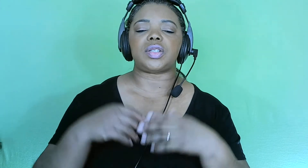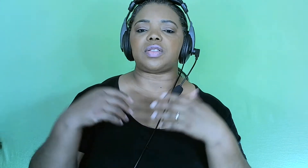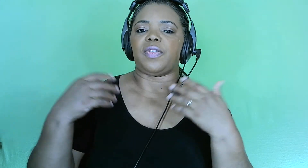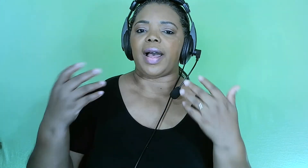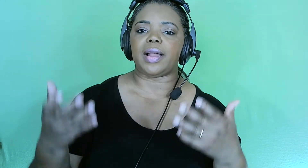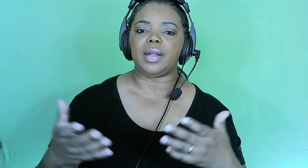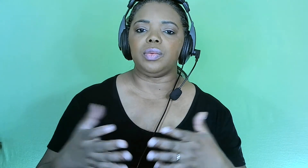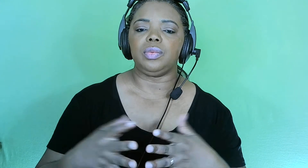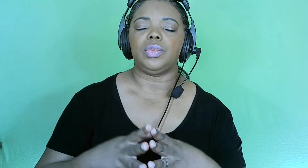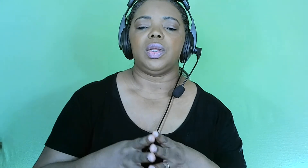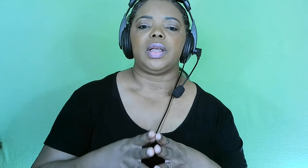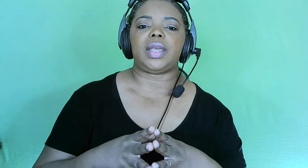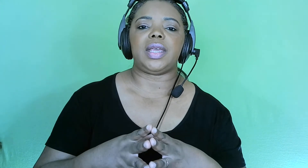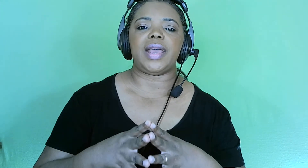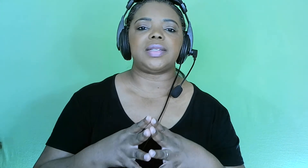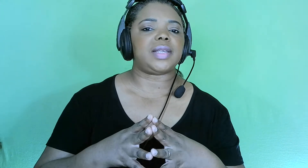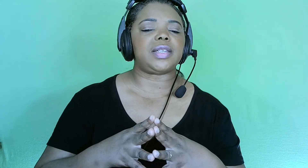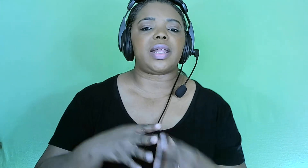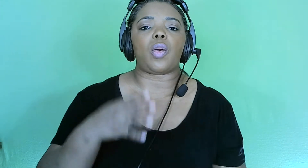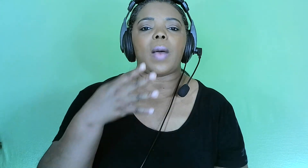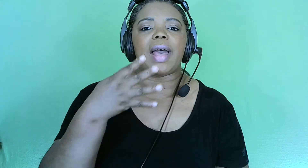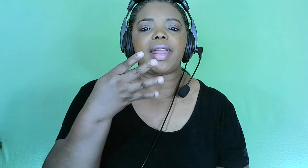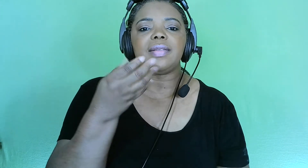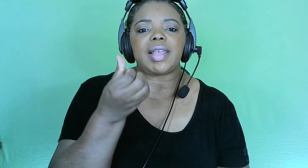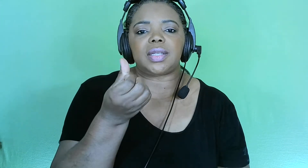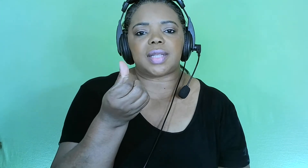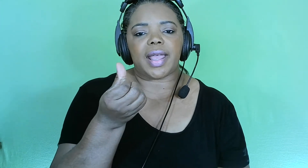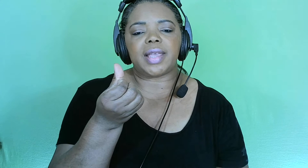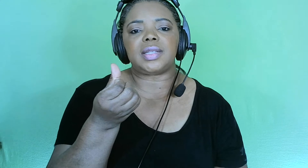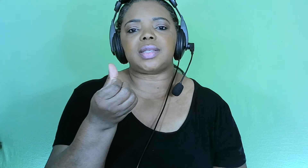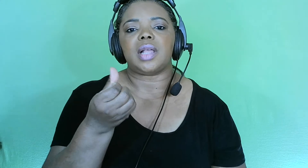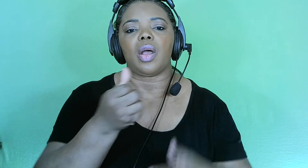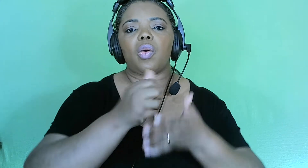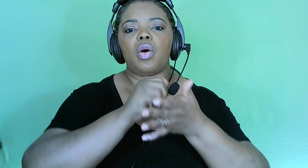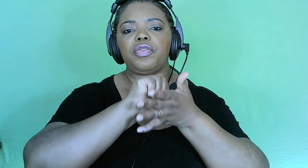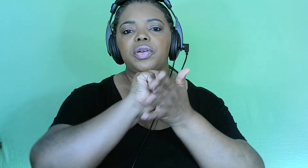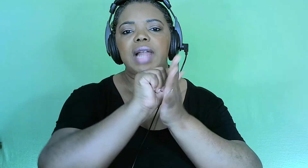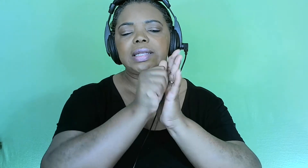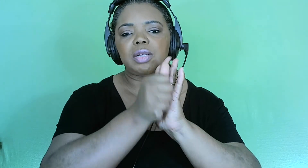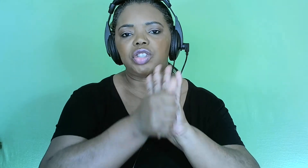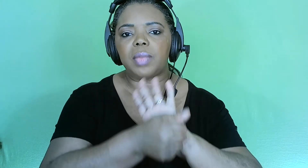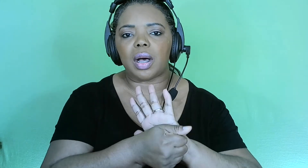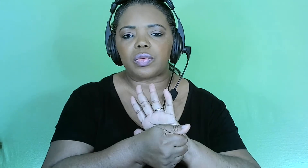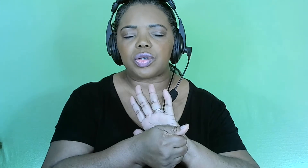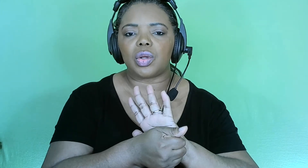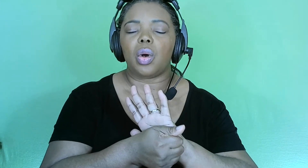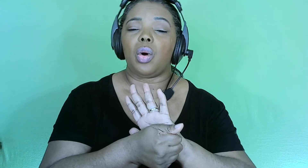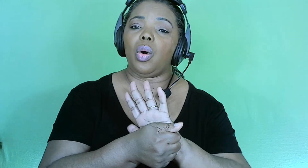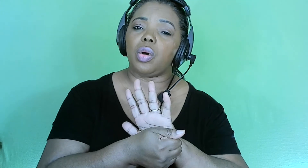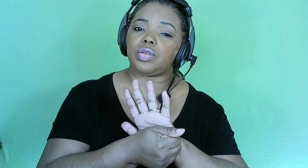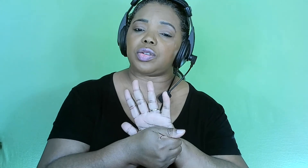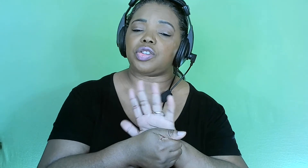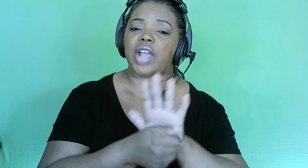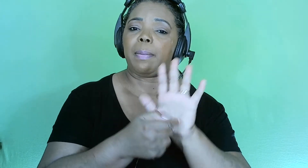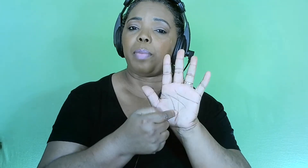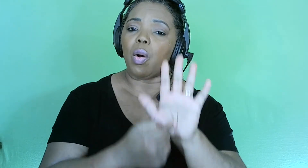Alguns falam que existem 46 configurações de mãos. Outros já